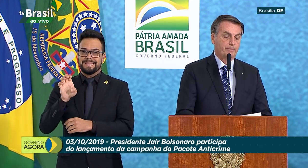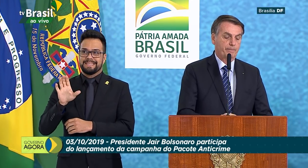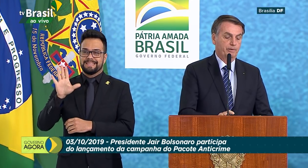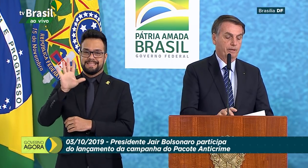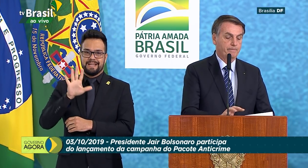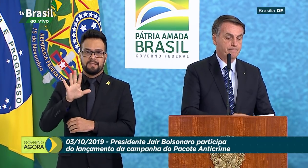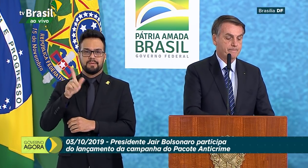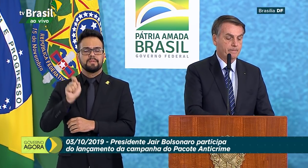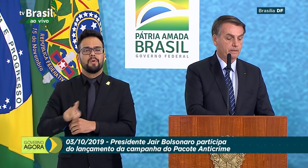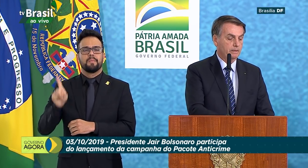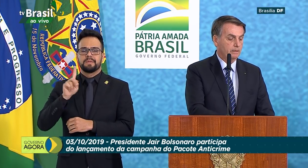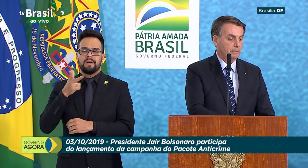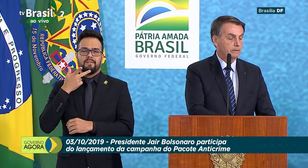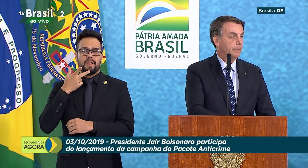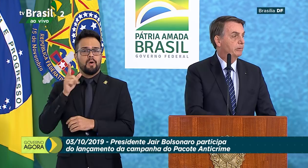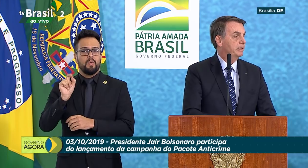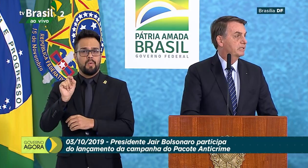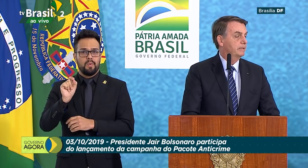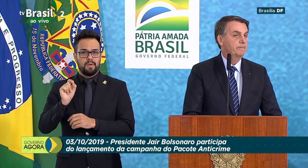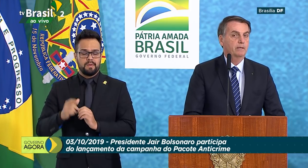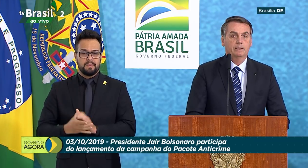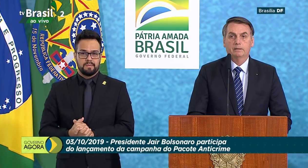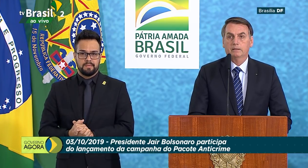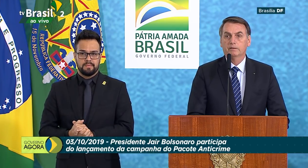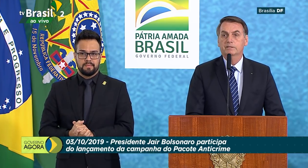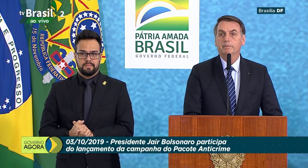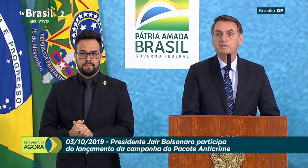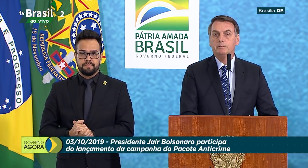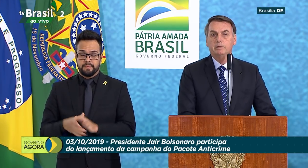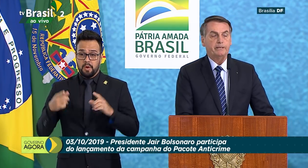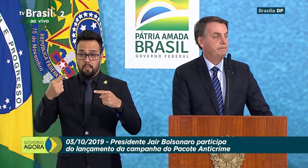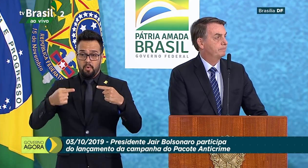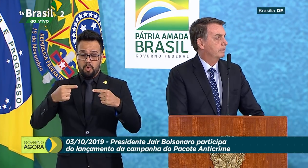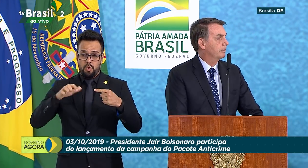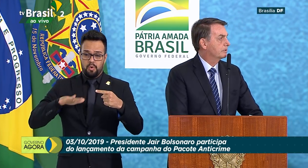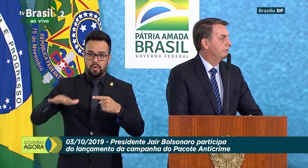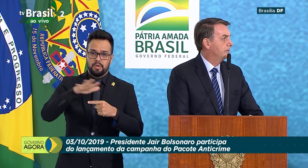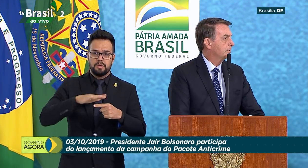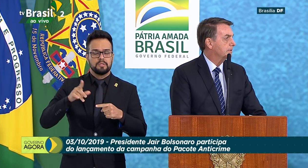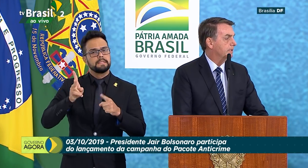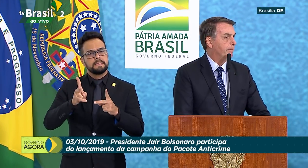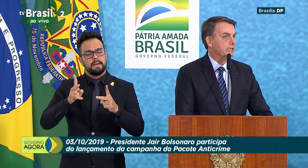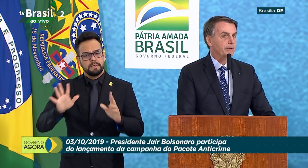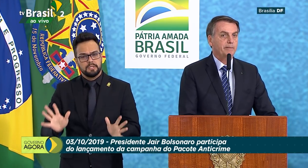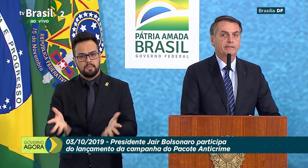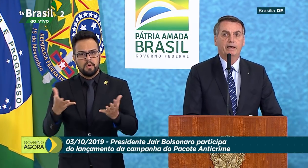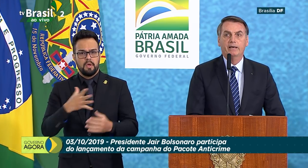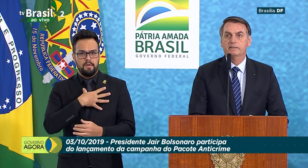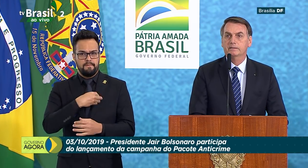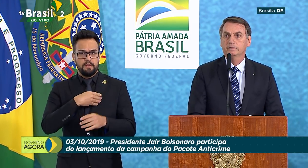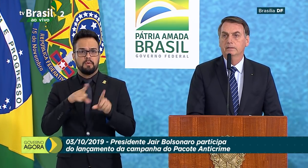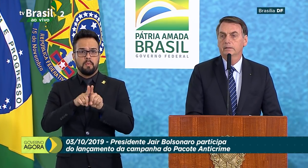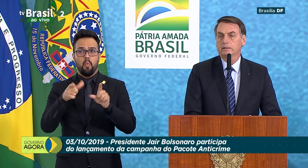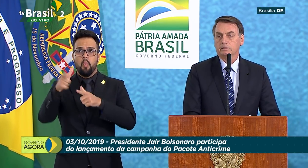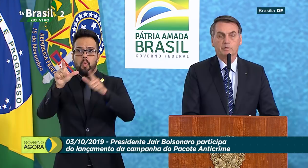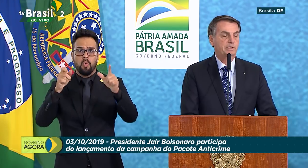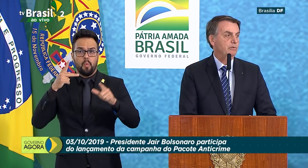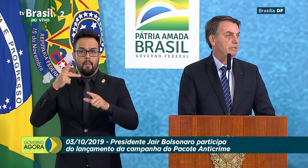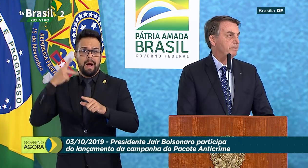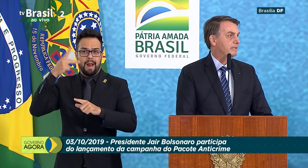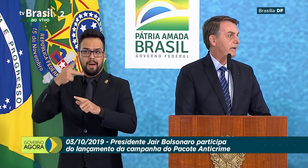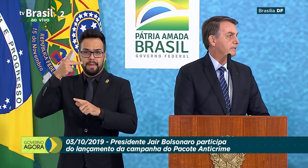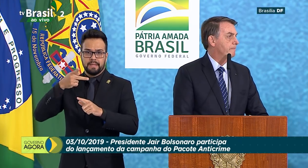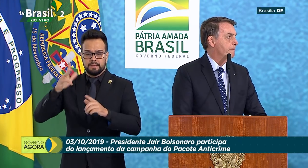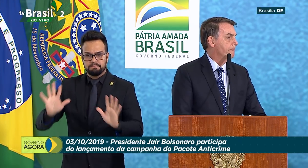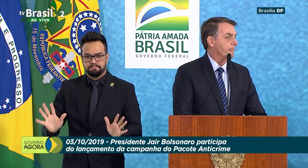que era para pior. Na política, eu sempre estimulei meus filhos e demais parlamentares do meu